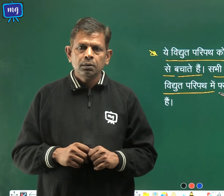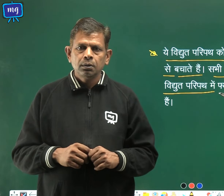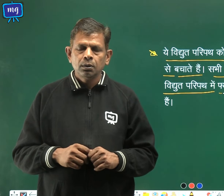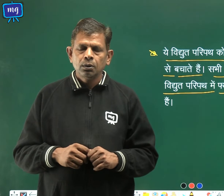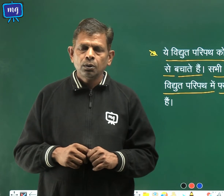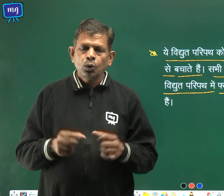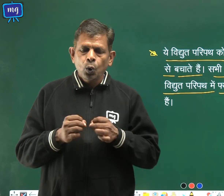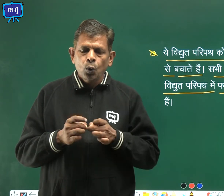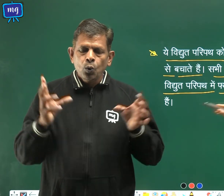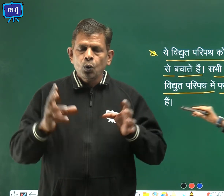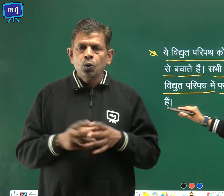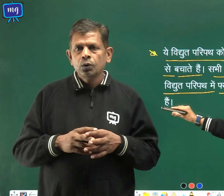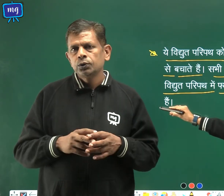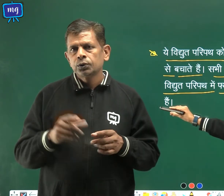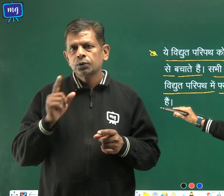फ्यूज लगाए जाते हैं।